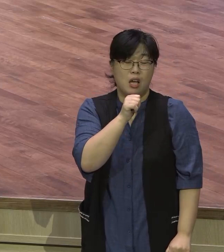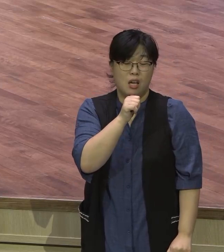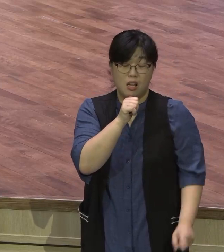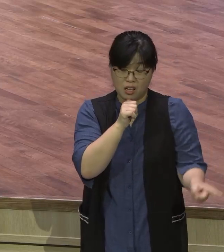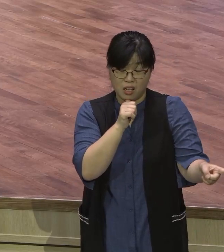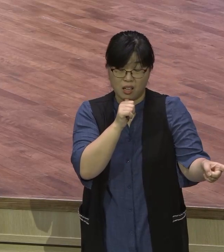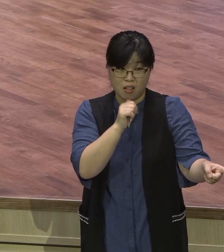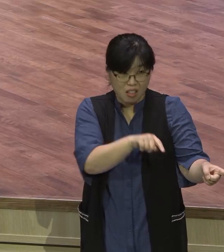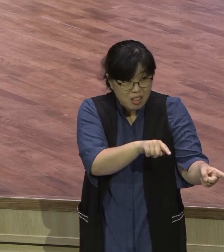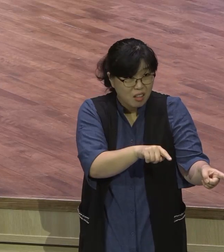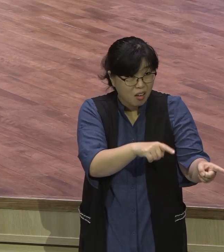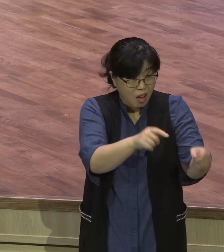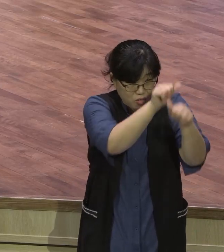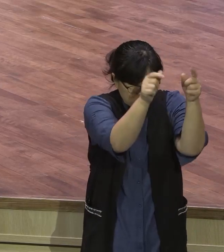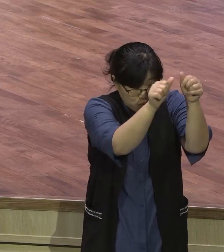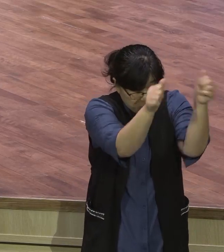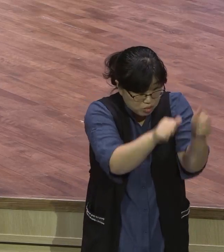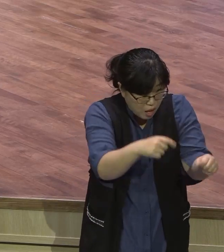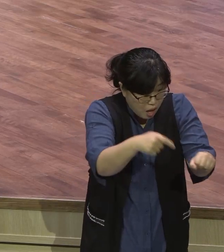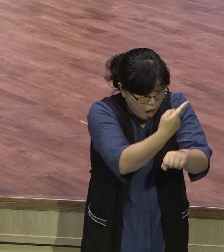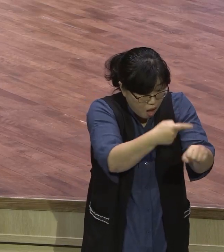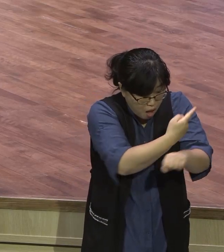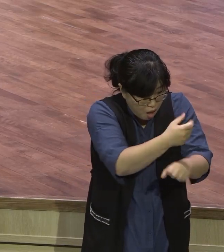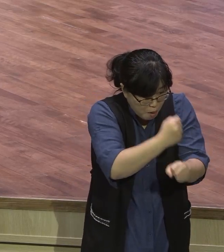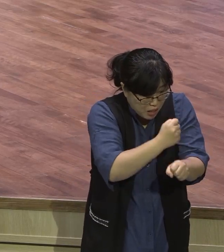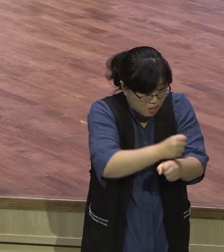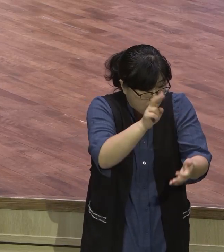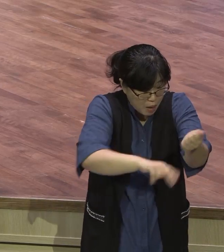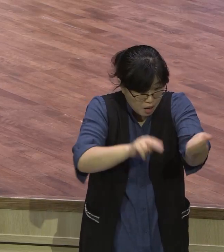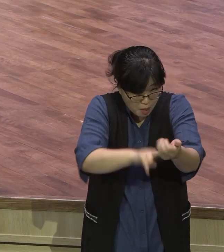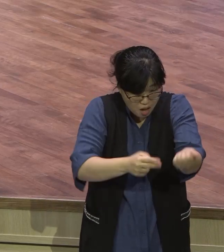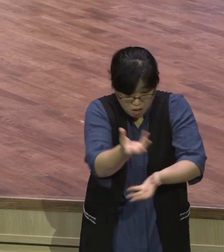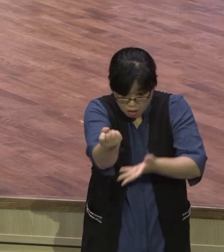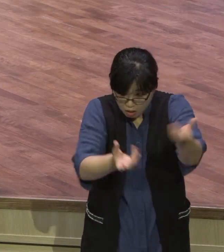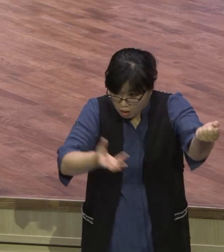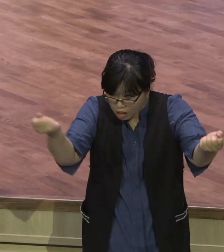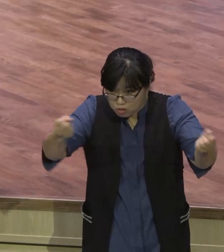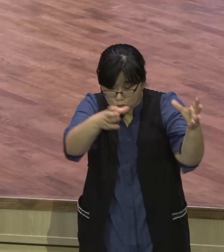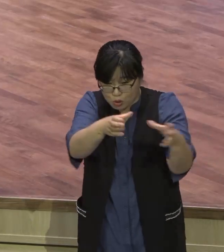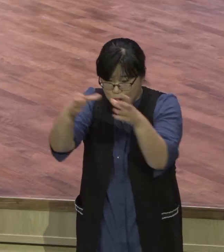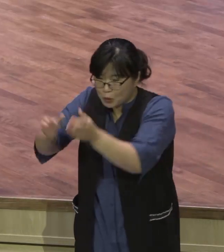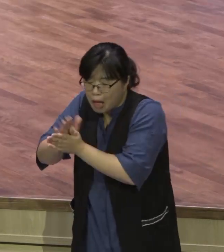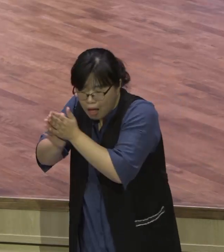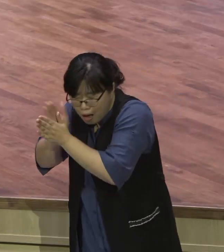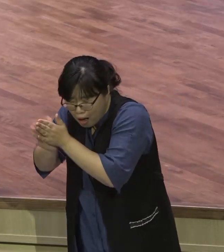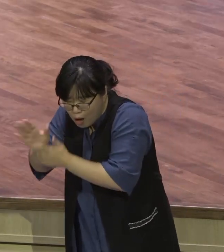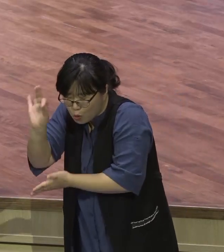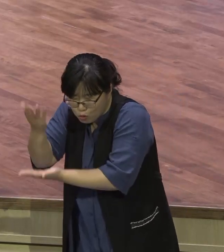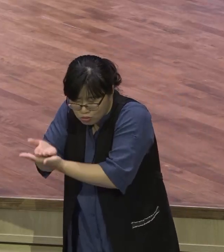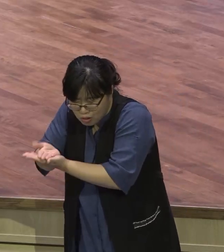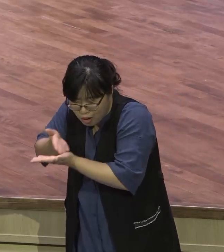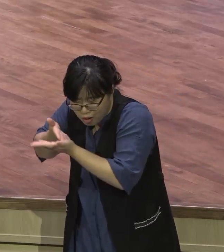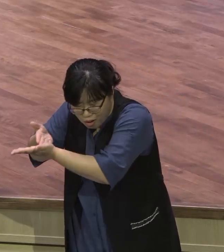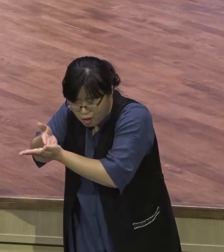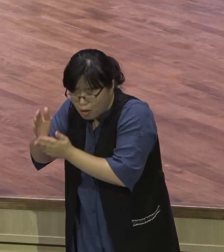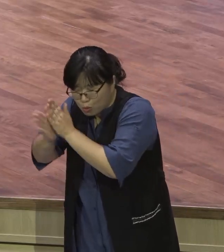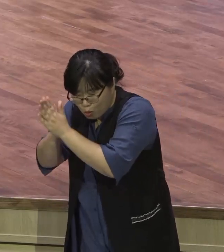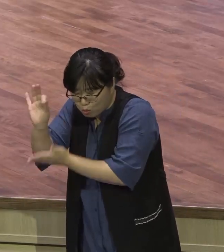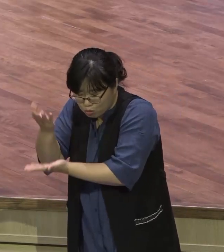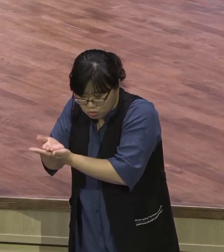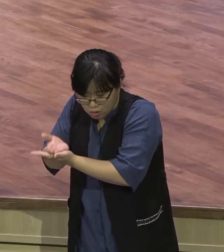어리석은 사람들이 있는데 그것을 분별해 내는 것만 해도 그 사람 구원 받은 사람이에요. 오늘